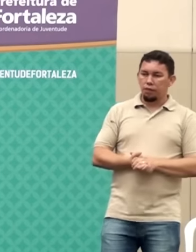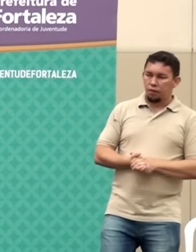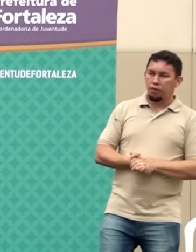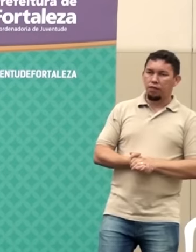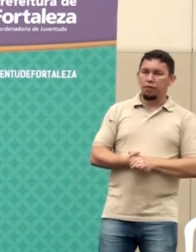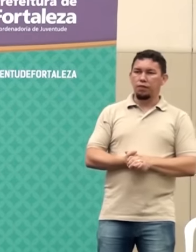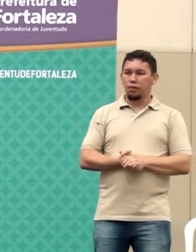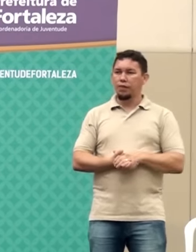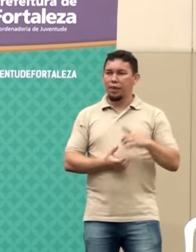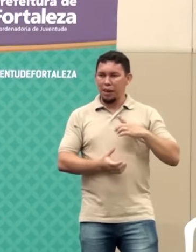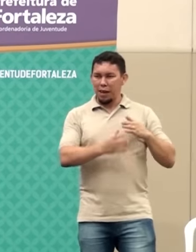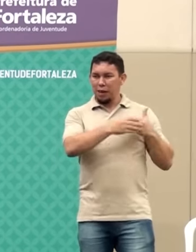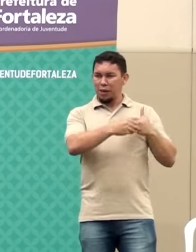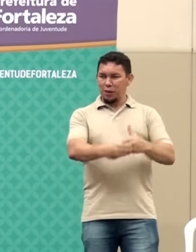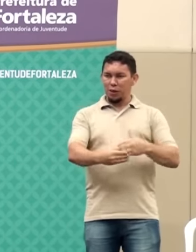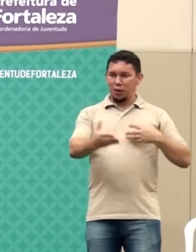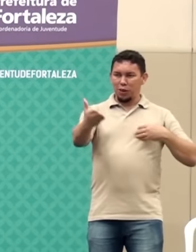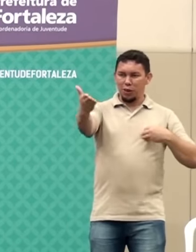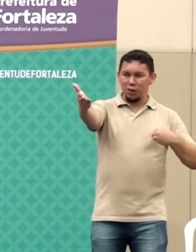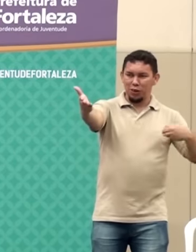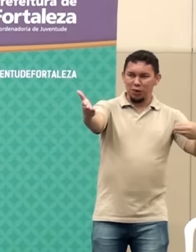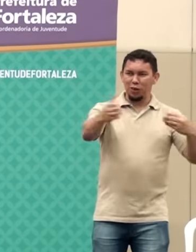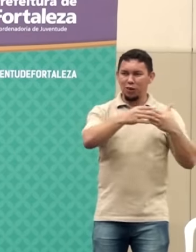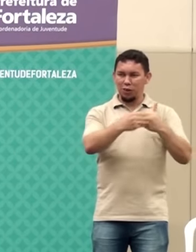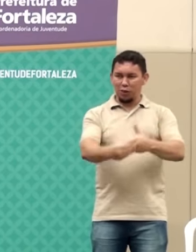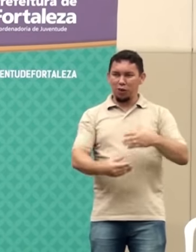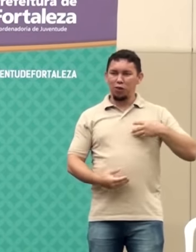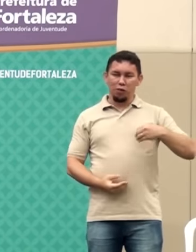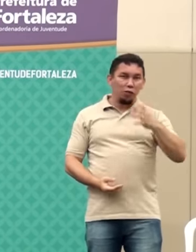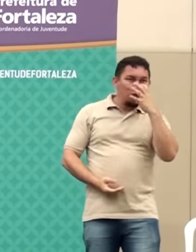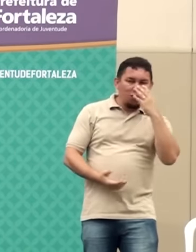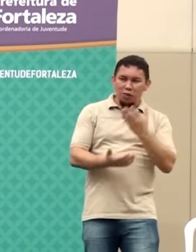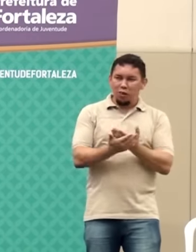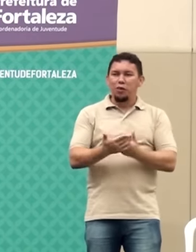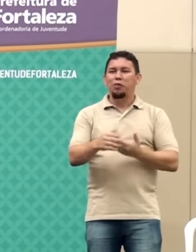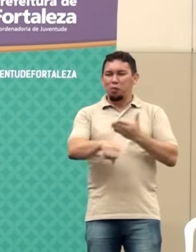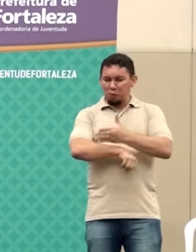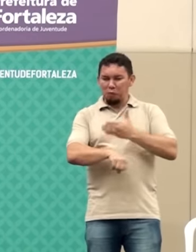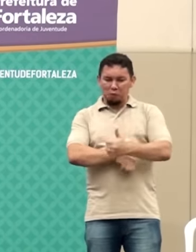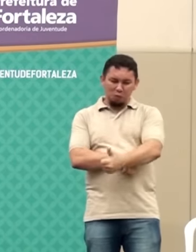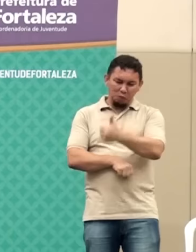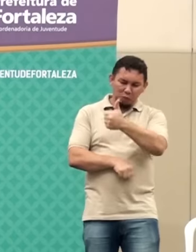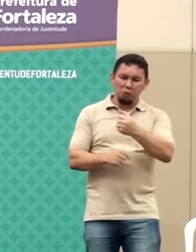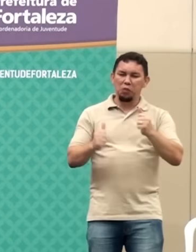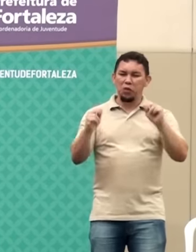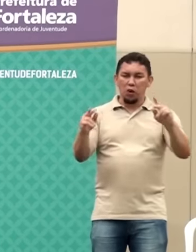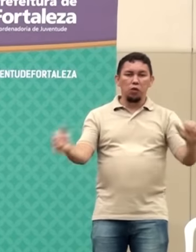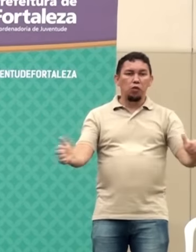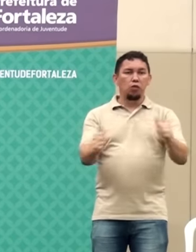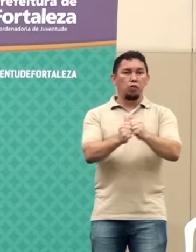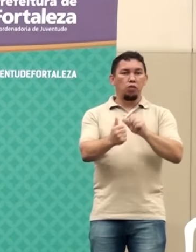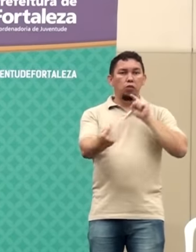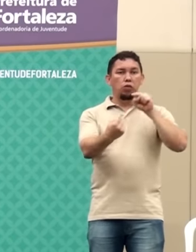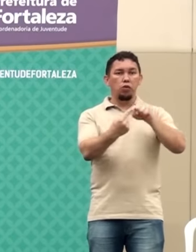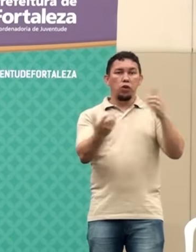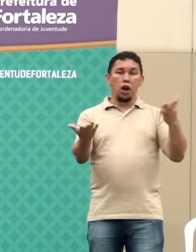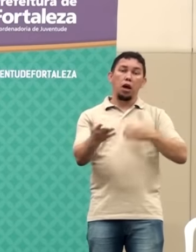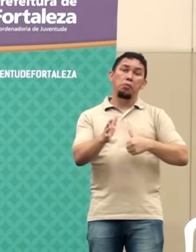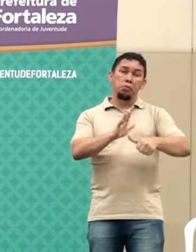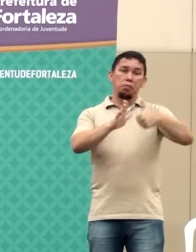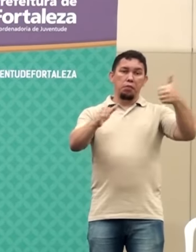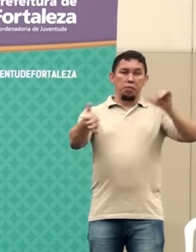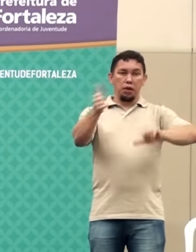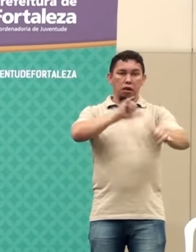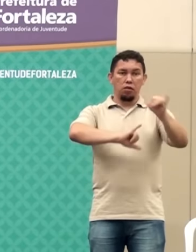né? Para não ter perigo de perder aula, já está aprendendo aqui também, né? Então, vamos participando. E vamos junto, é nossa primeira aula de química